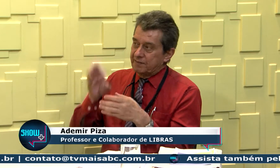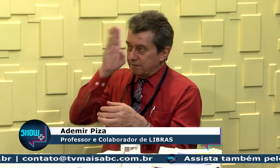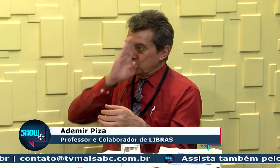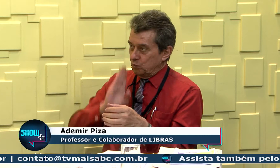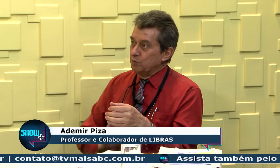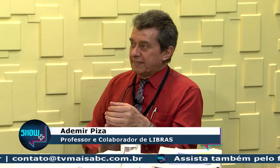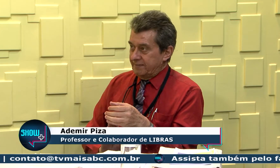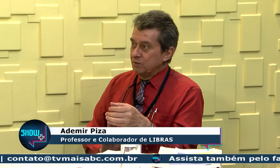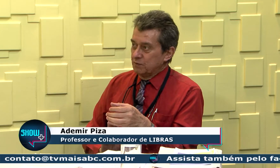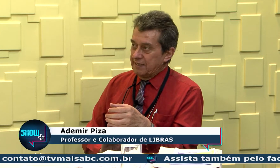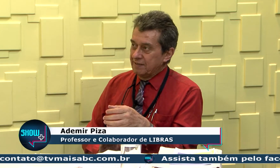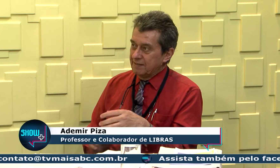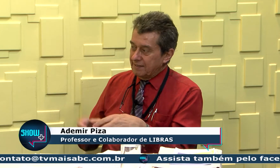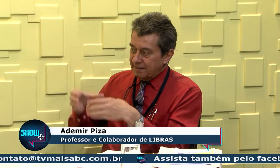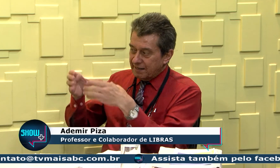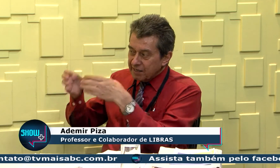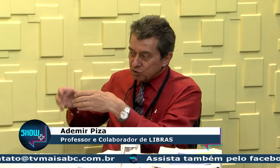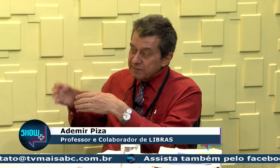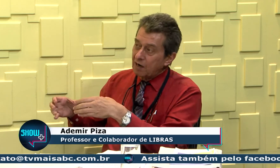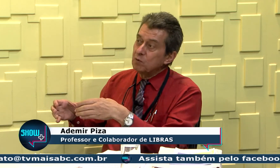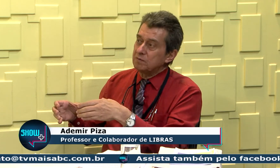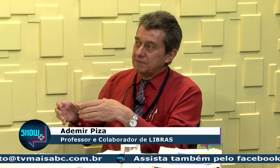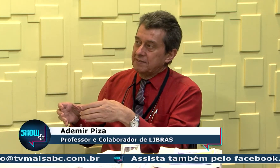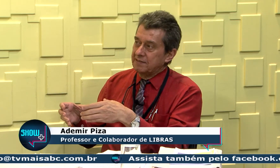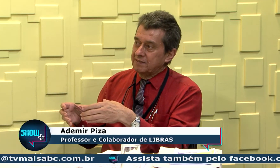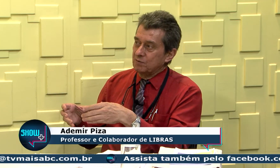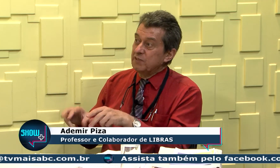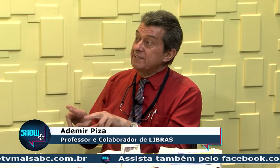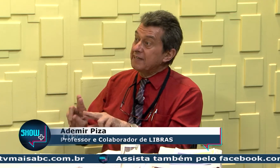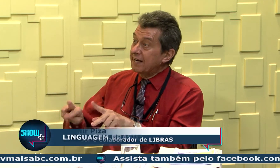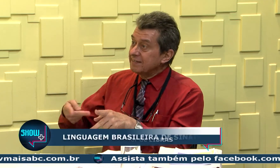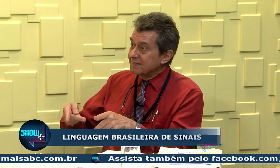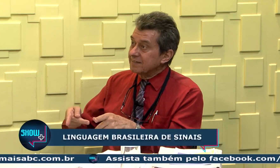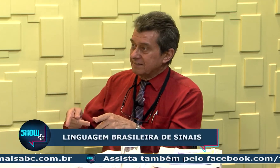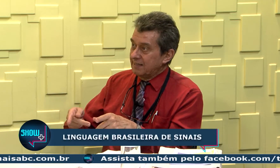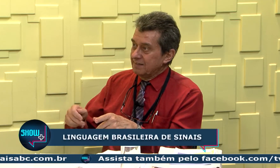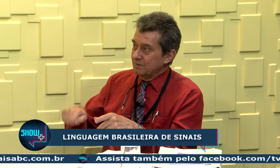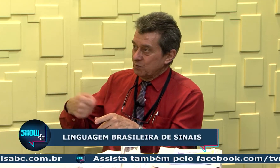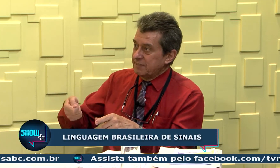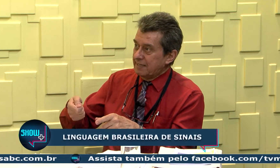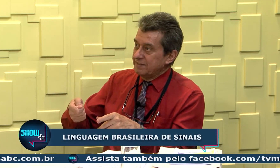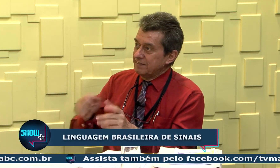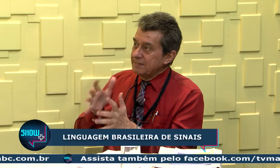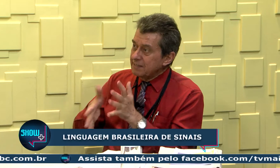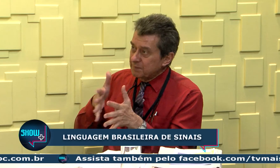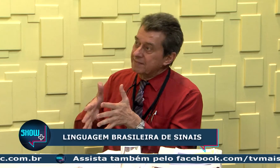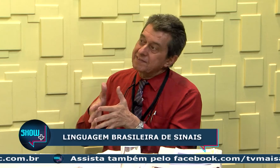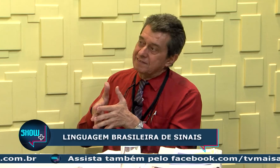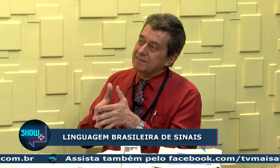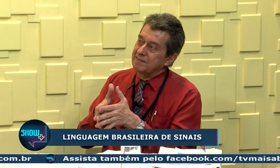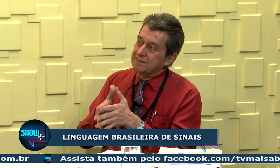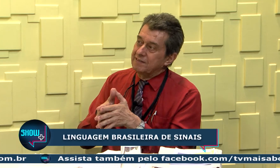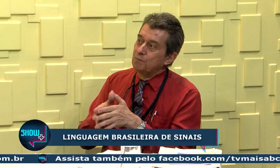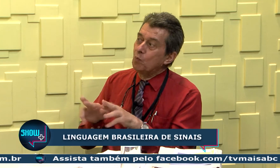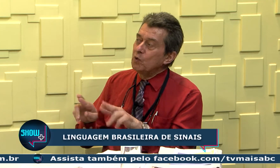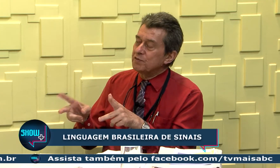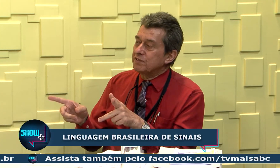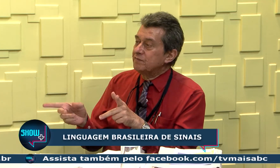se no brasil né regional há os sinais e os sinais libras tem muita diferença